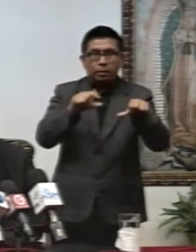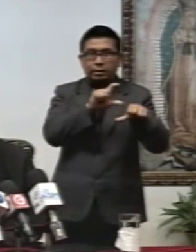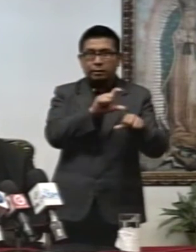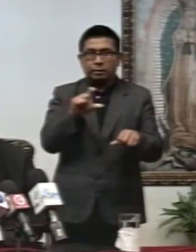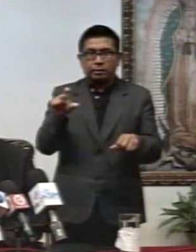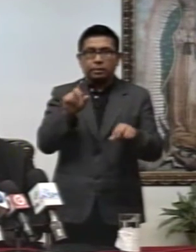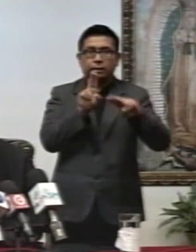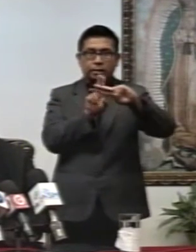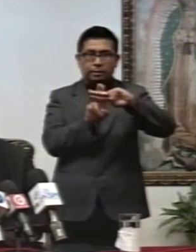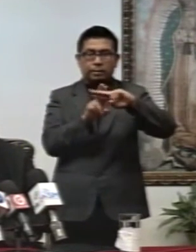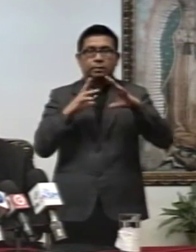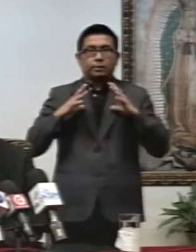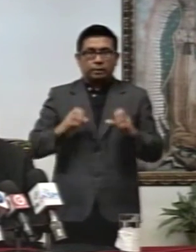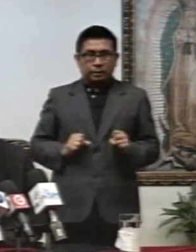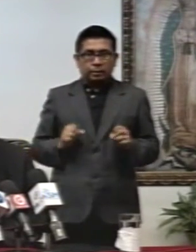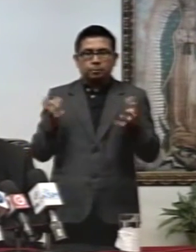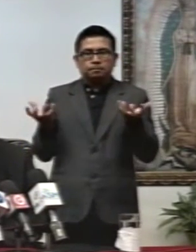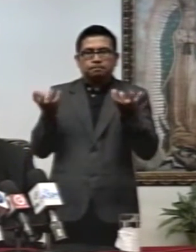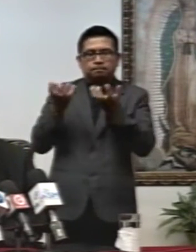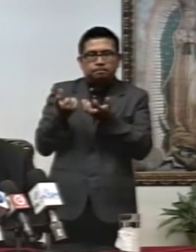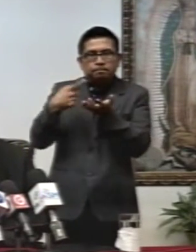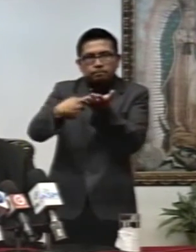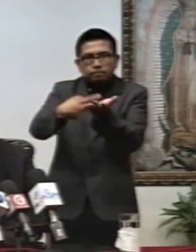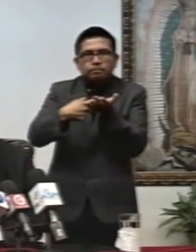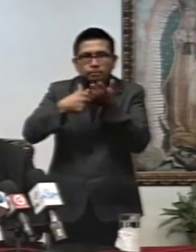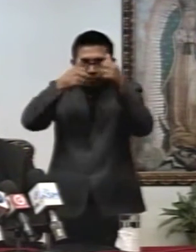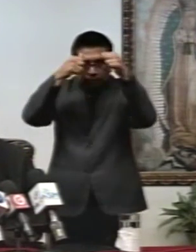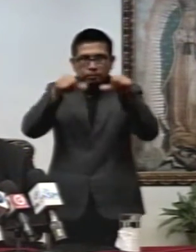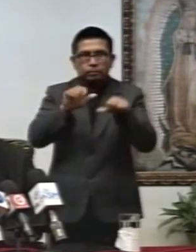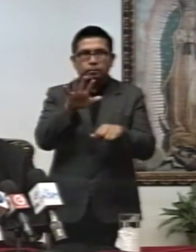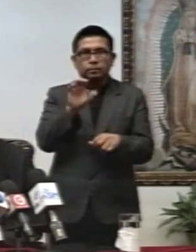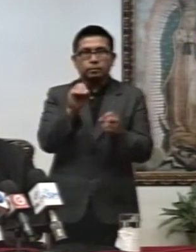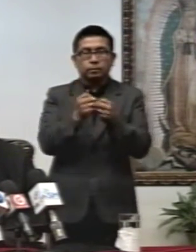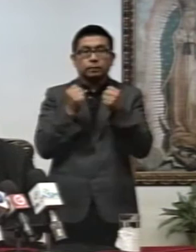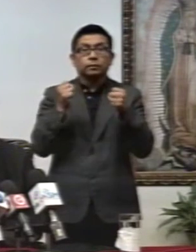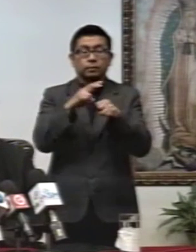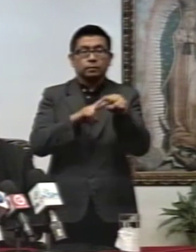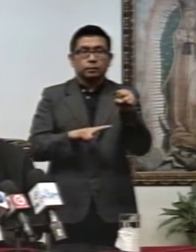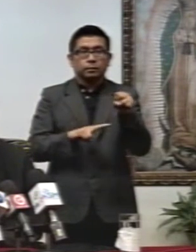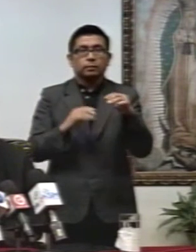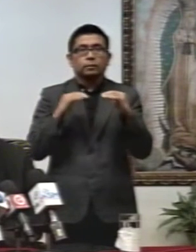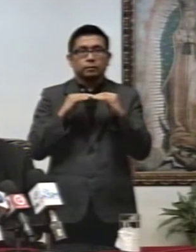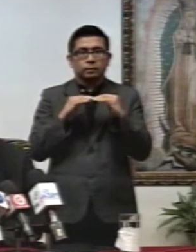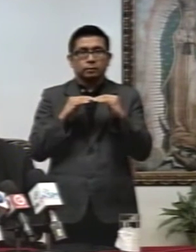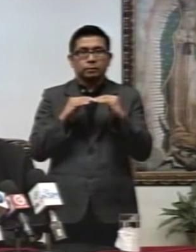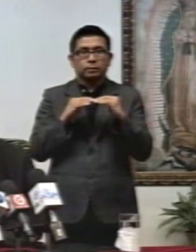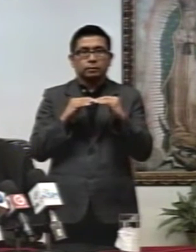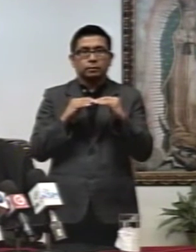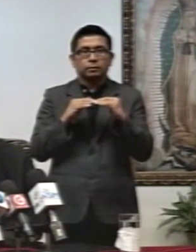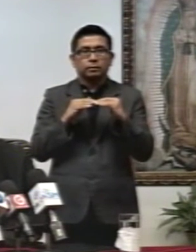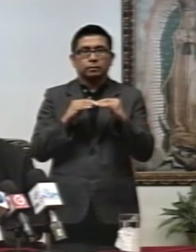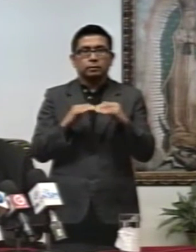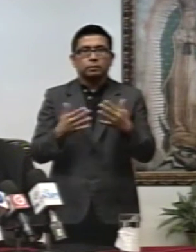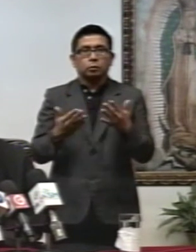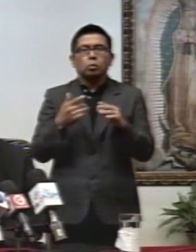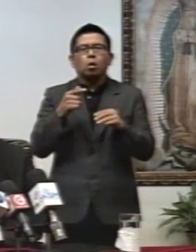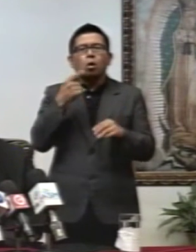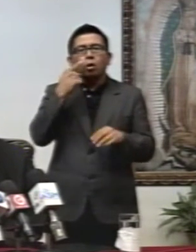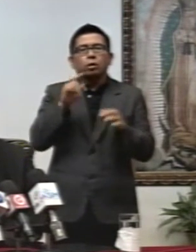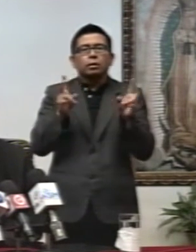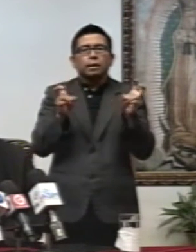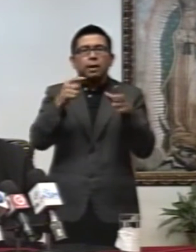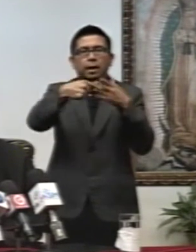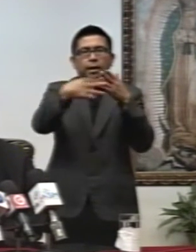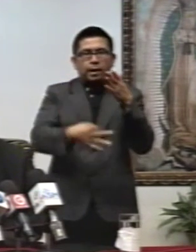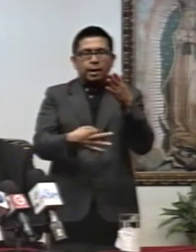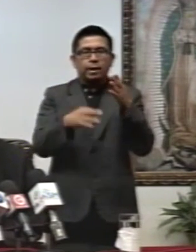entre ARENA y el gobierno, de la aprobación de los 550 millones de dólares y también de la ley de responsabilidad fiscal, esto para